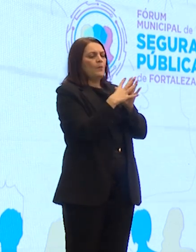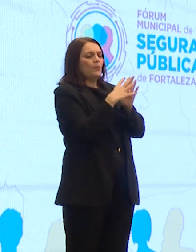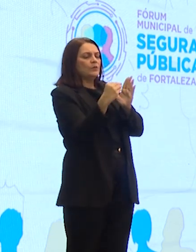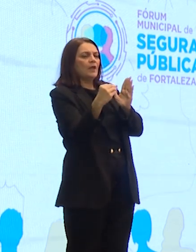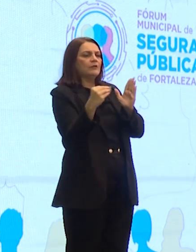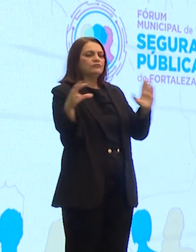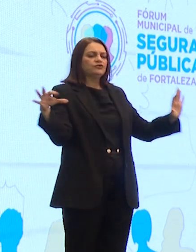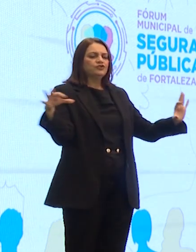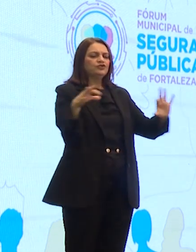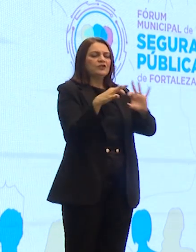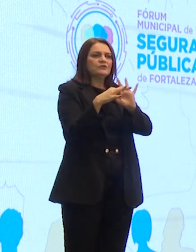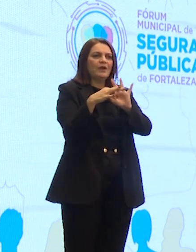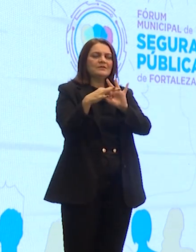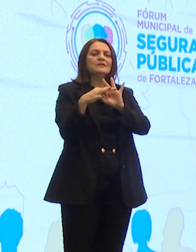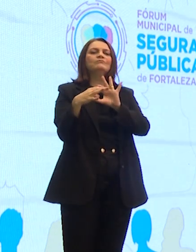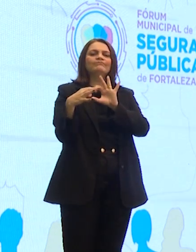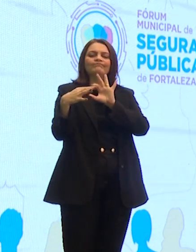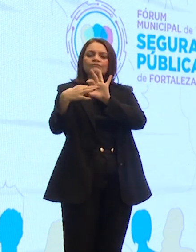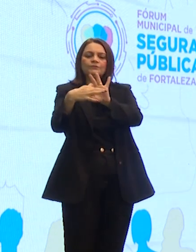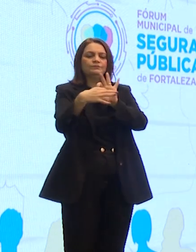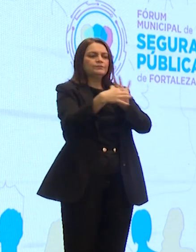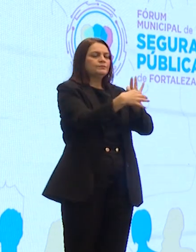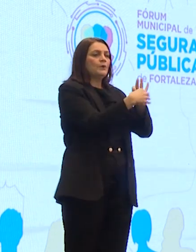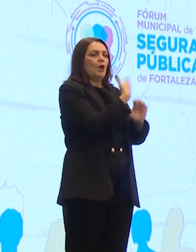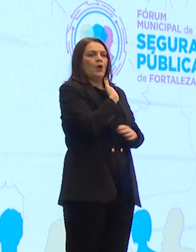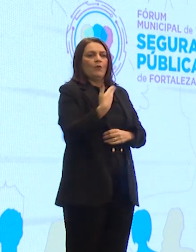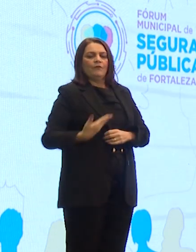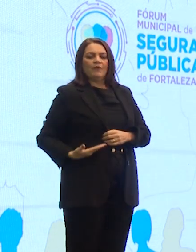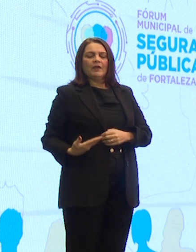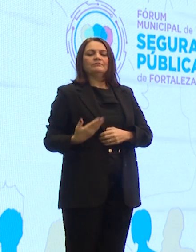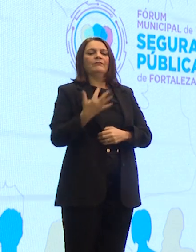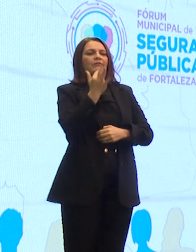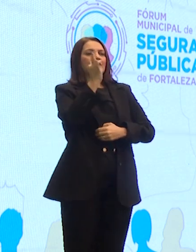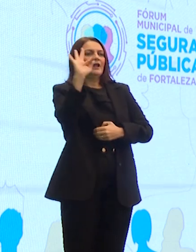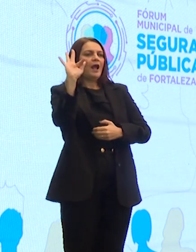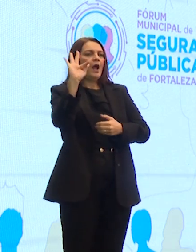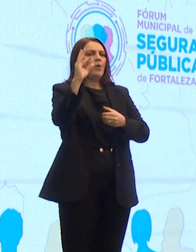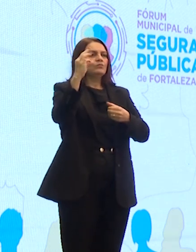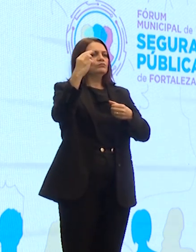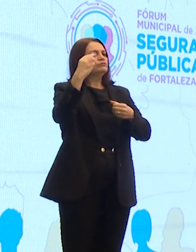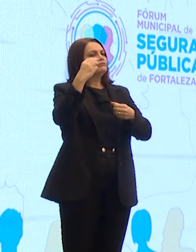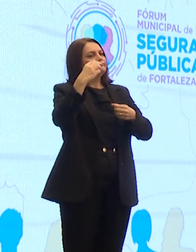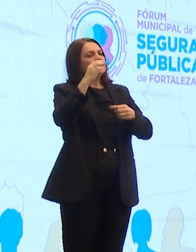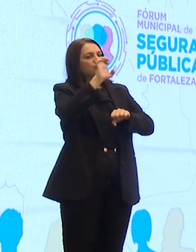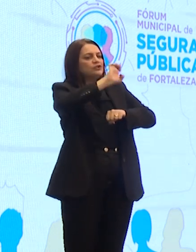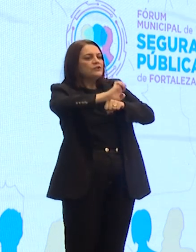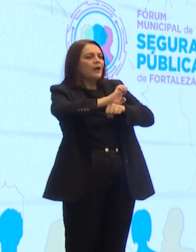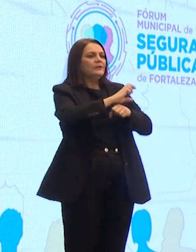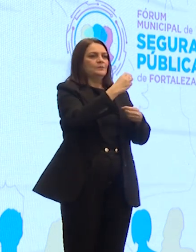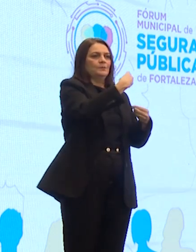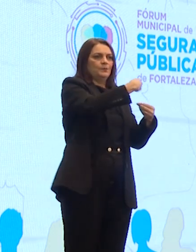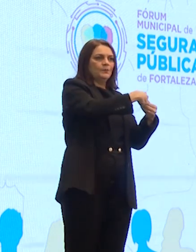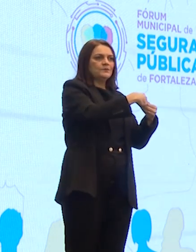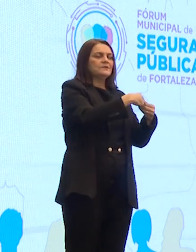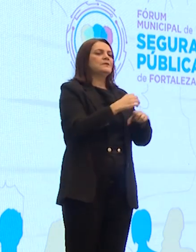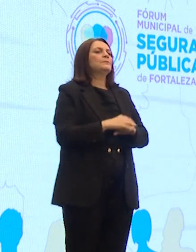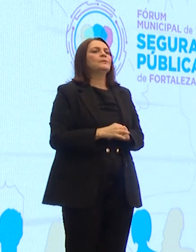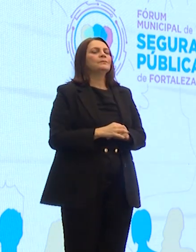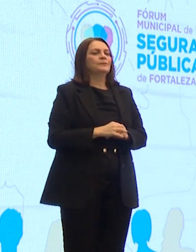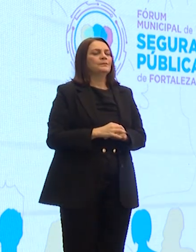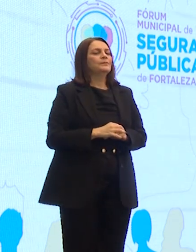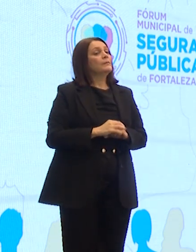governos estaduais, municípios, com muitos problemas, é claro, porque nenhum país do mundo, salvo o